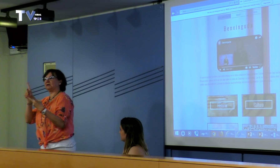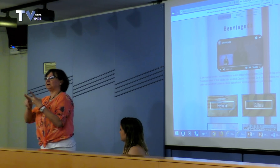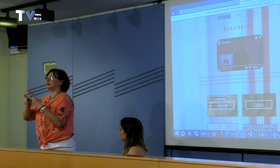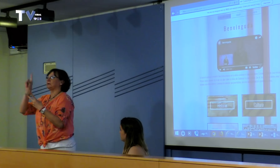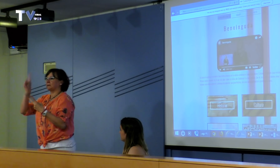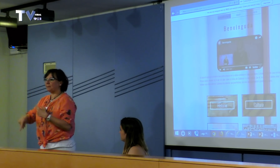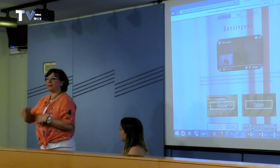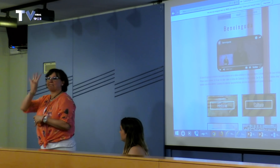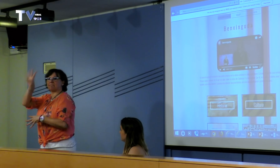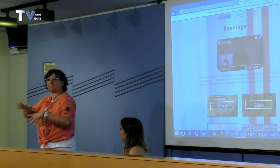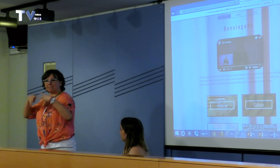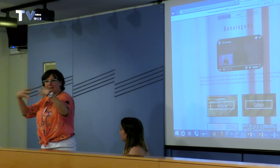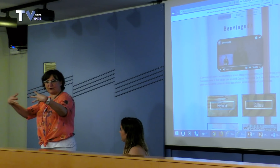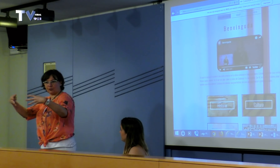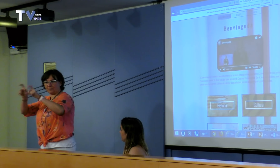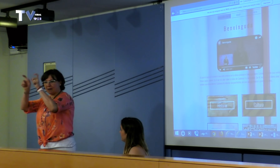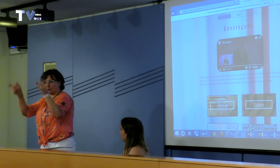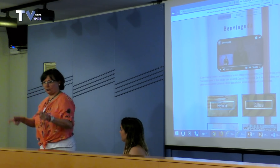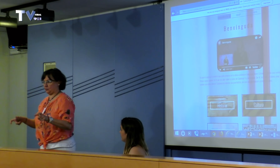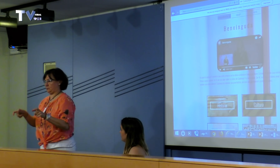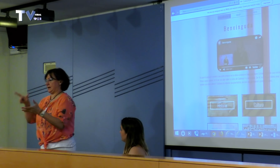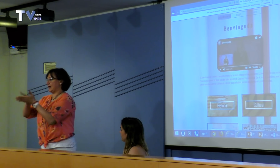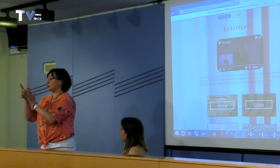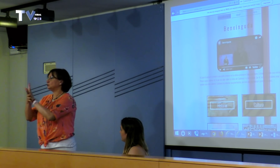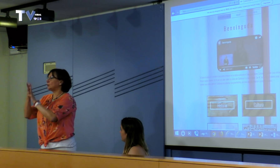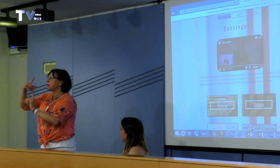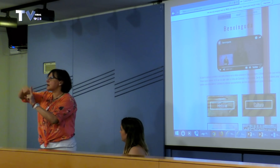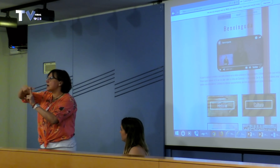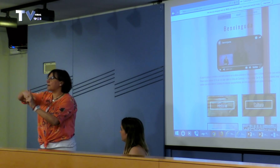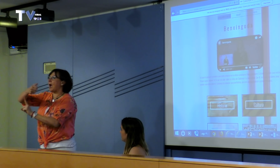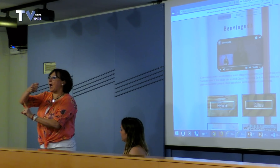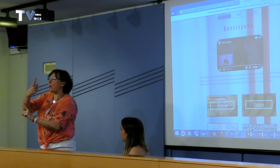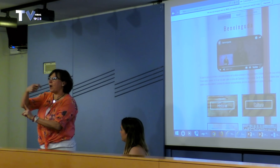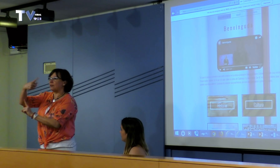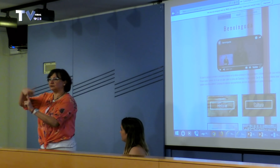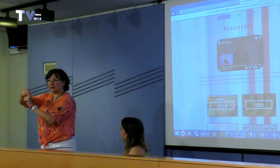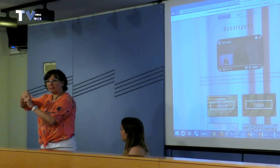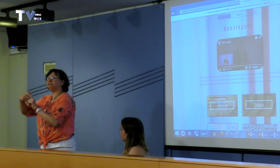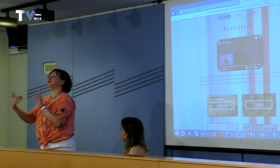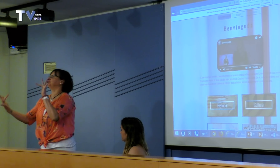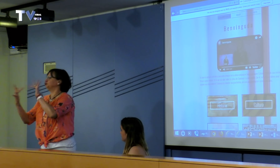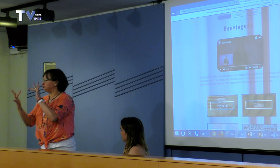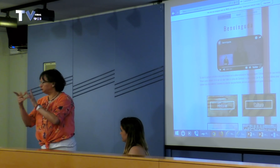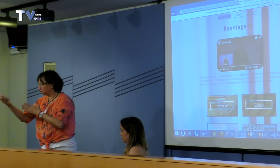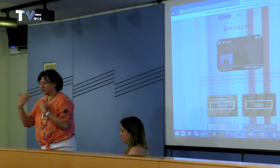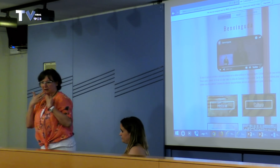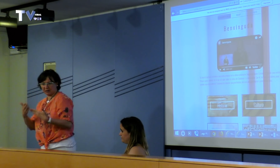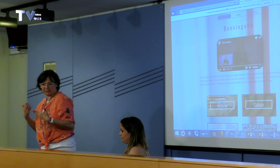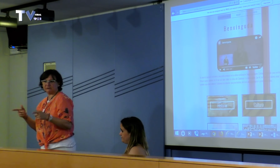que hem tingut per la difusió de la llengua de signes catalana, el disseny dels nivells del